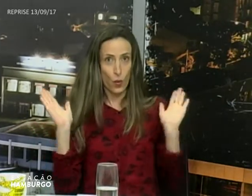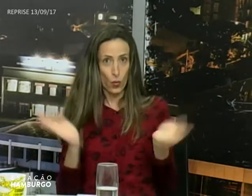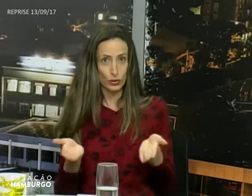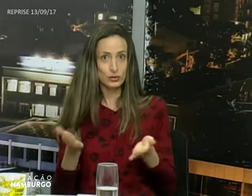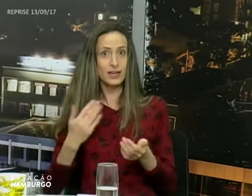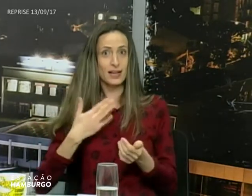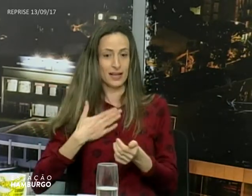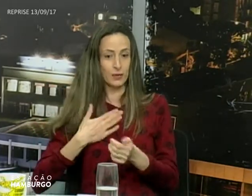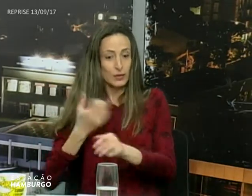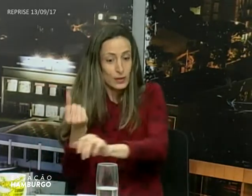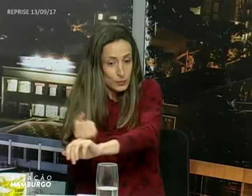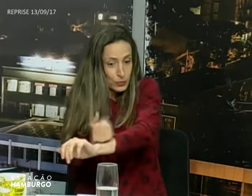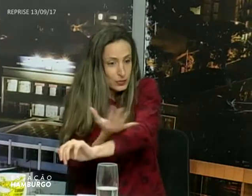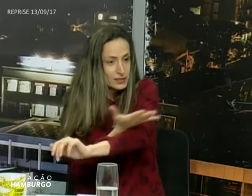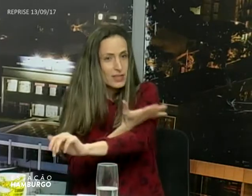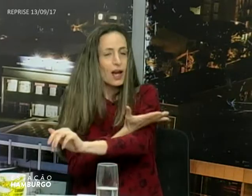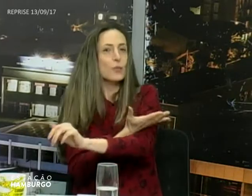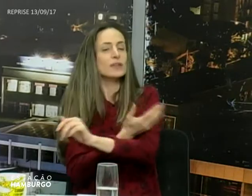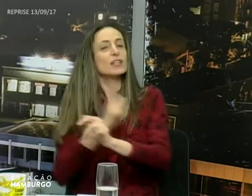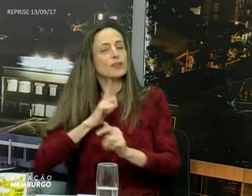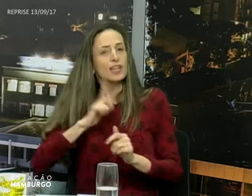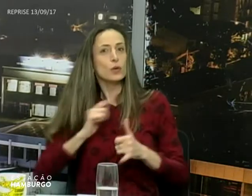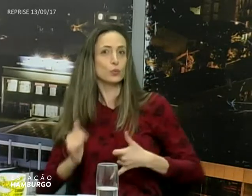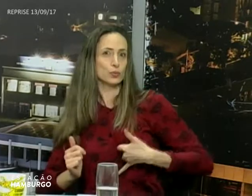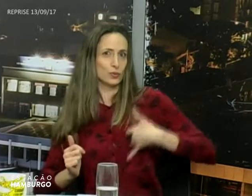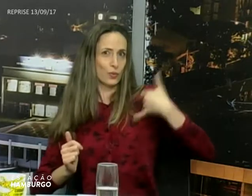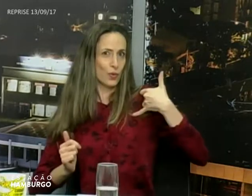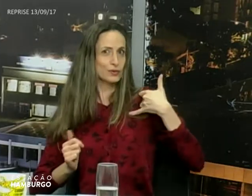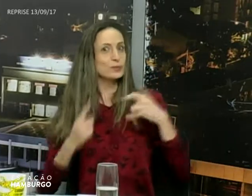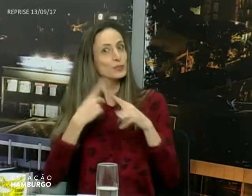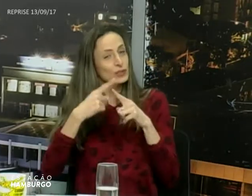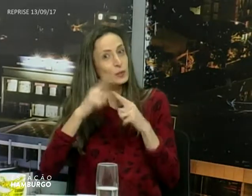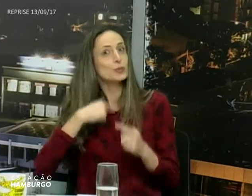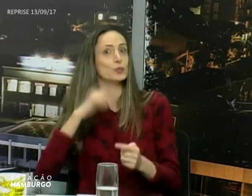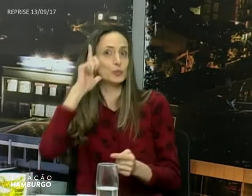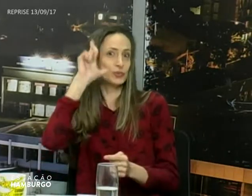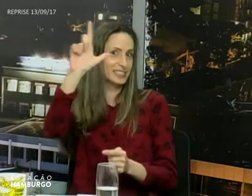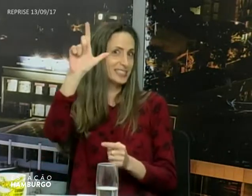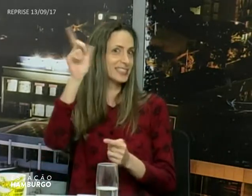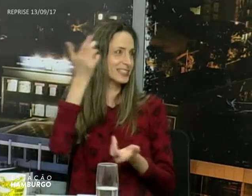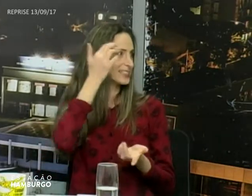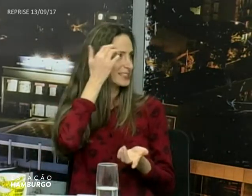vencer. Hoje eu tenho emoção e orgulho porque eu